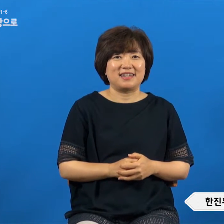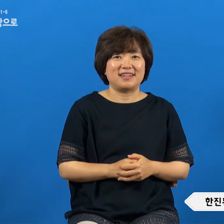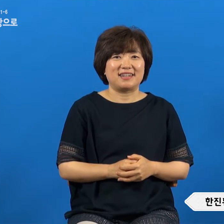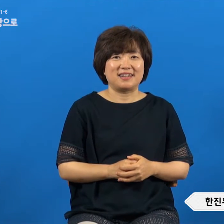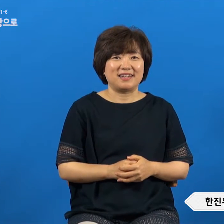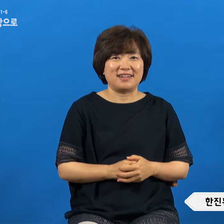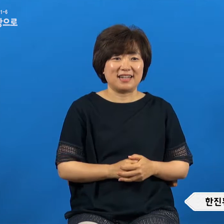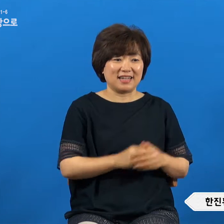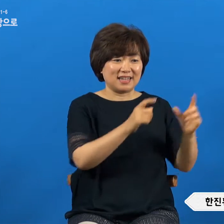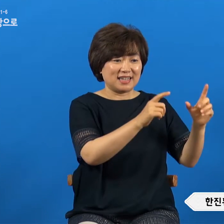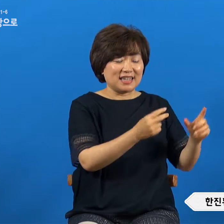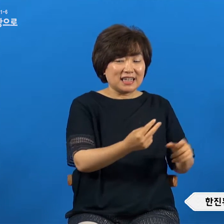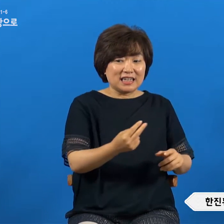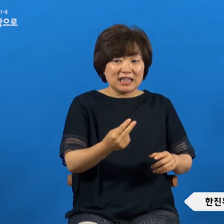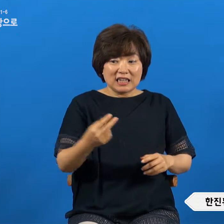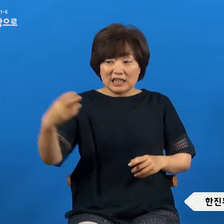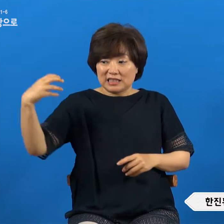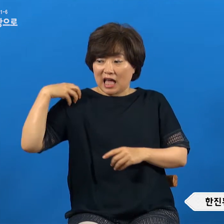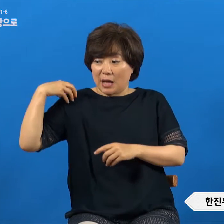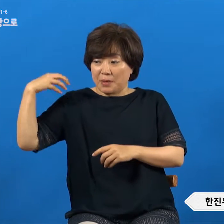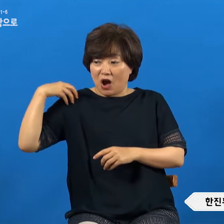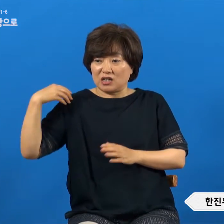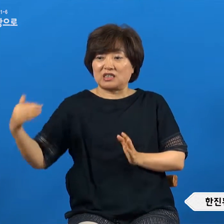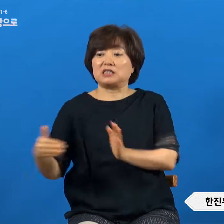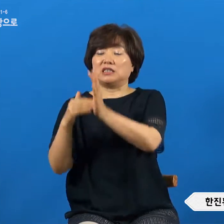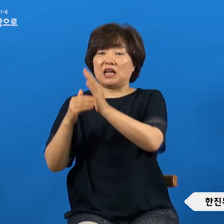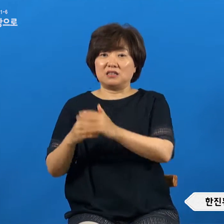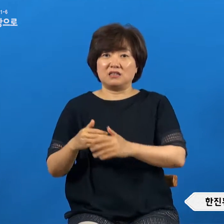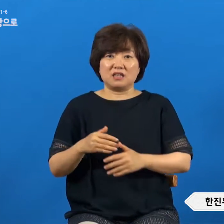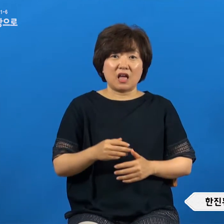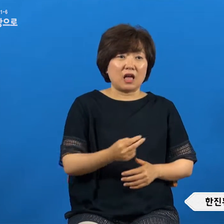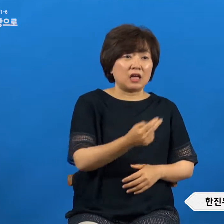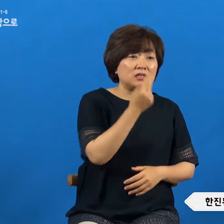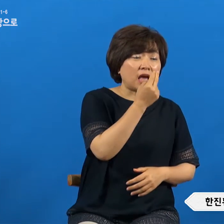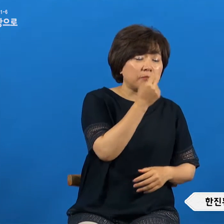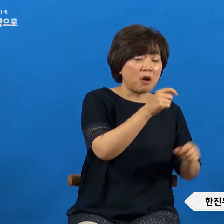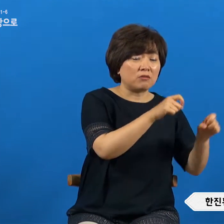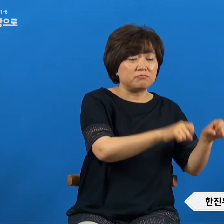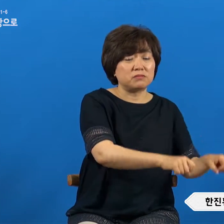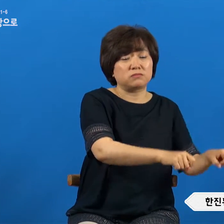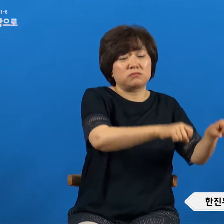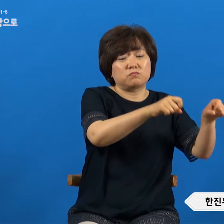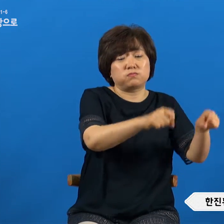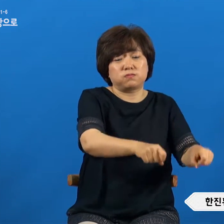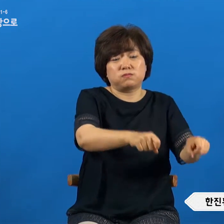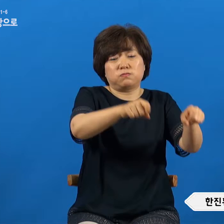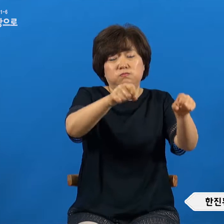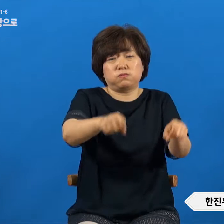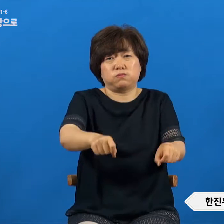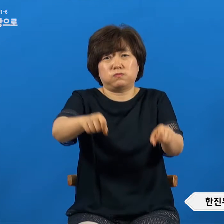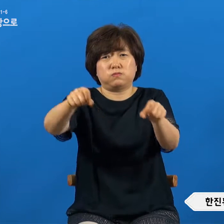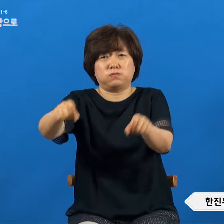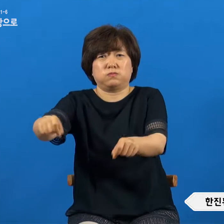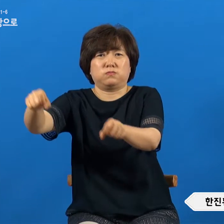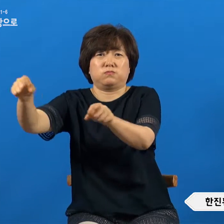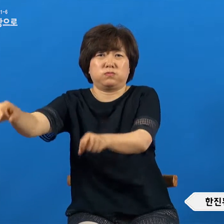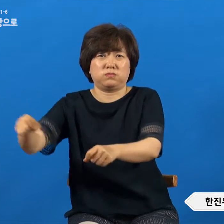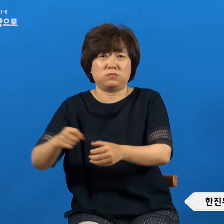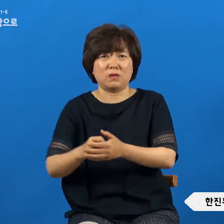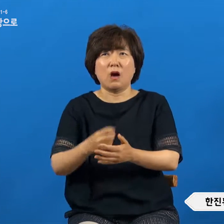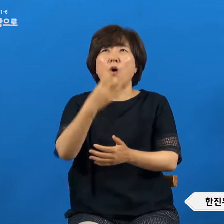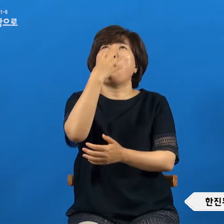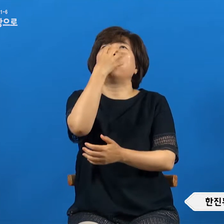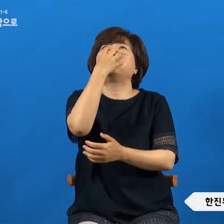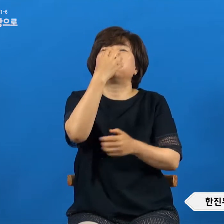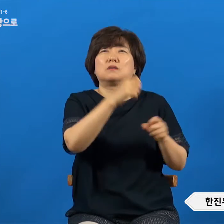그냥 사명이 끝났는데도 질질 목숨을 끌고 있고 생명 연장해가지고 하고 있고 그건